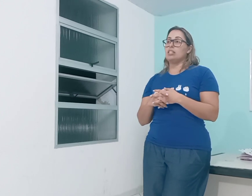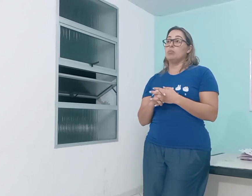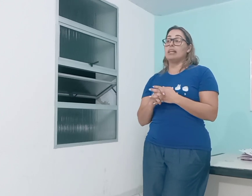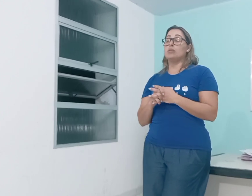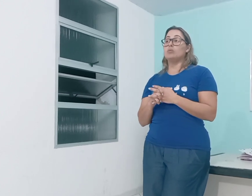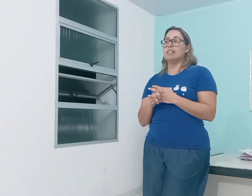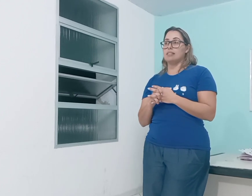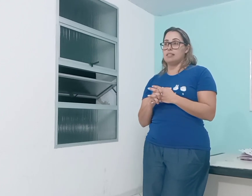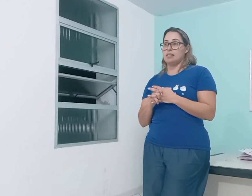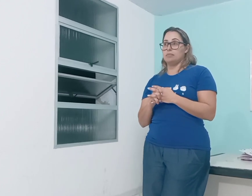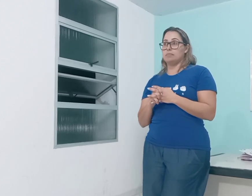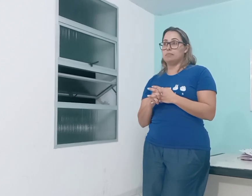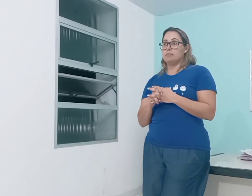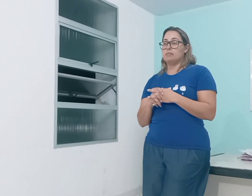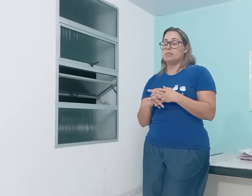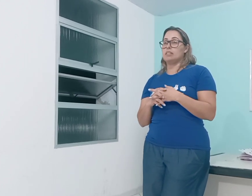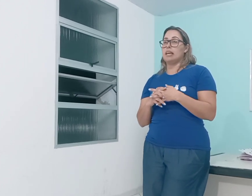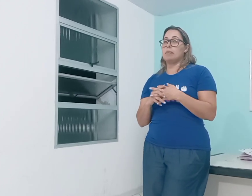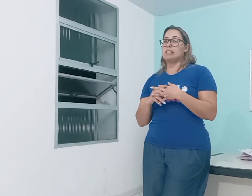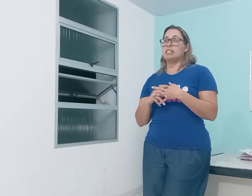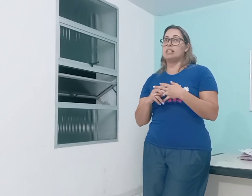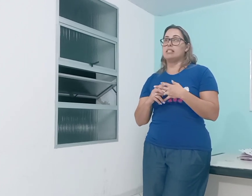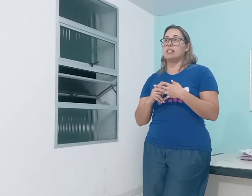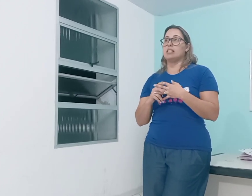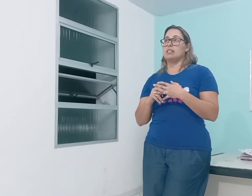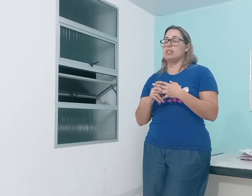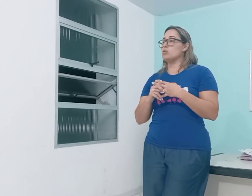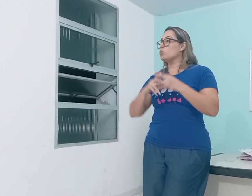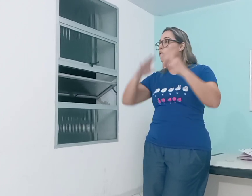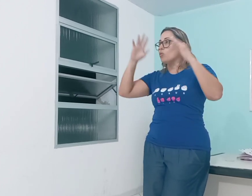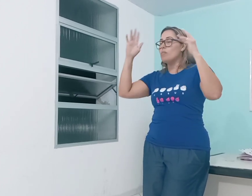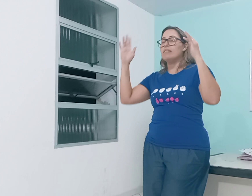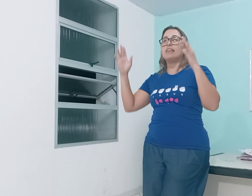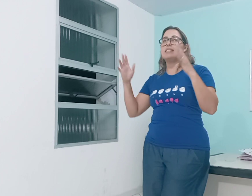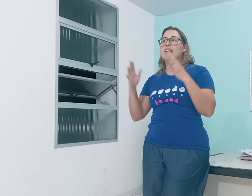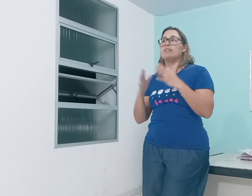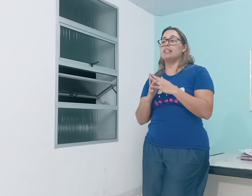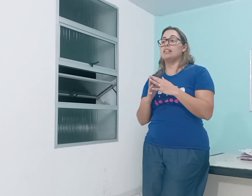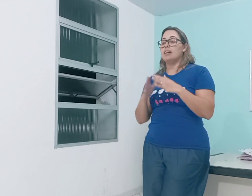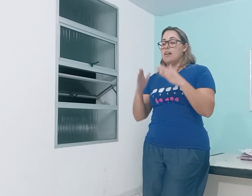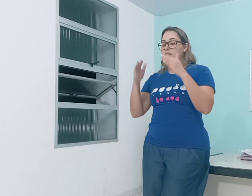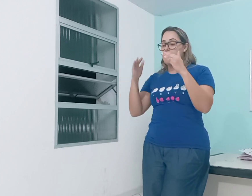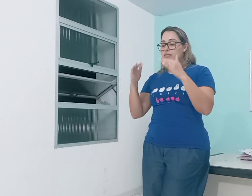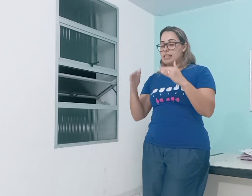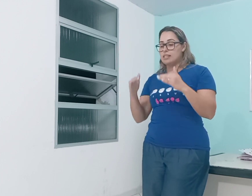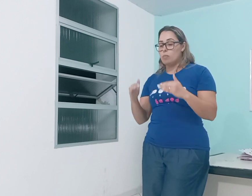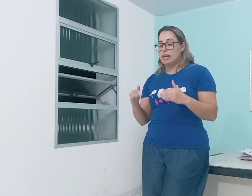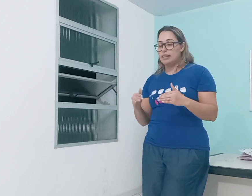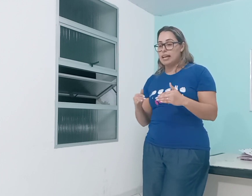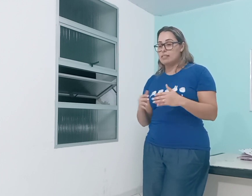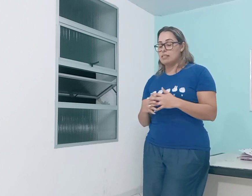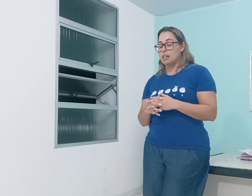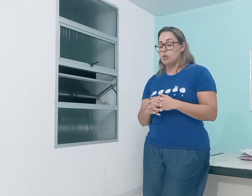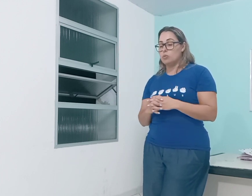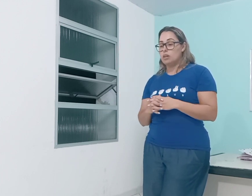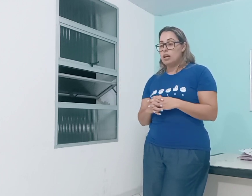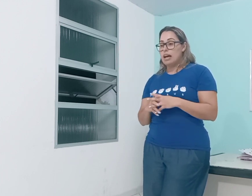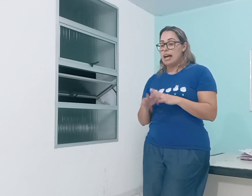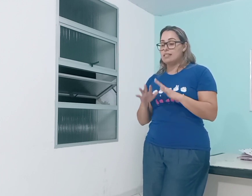muita redundância. Né? Para a gente assim, que já estudou alguma vez na vida, vai fazer uma redação, às